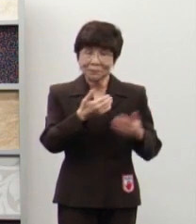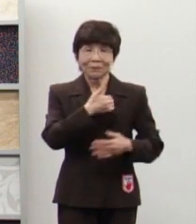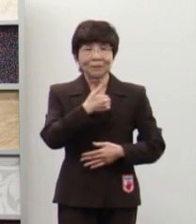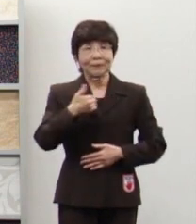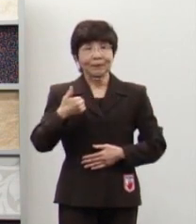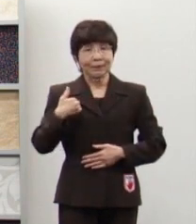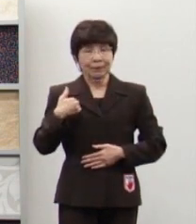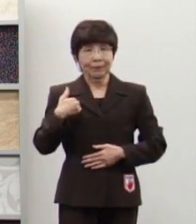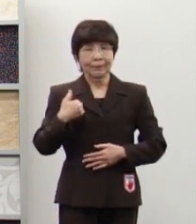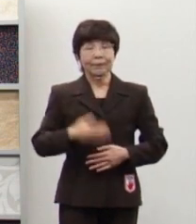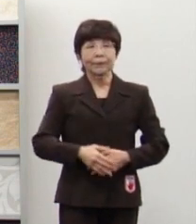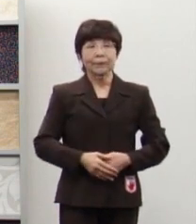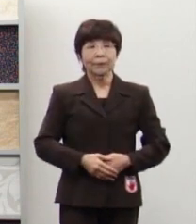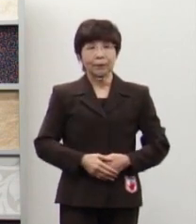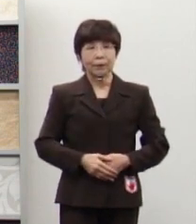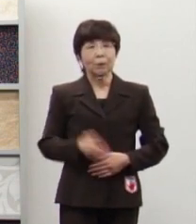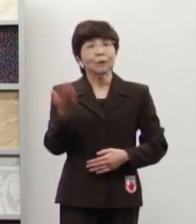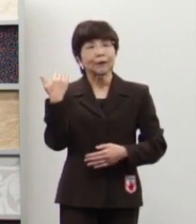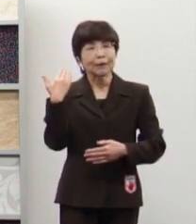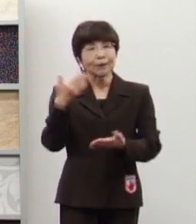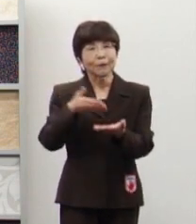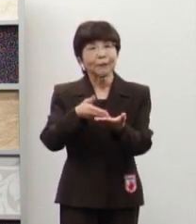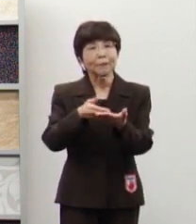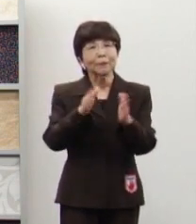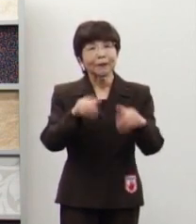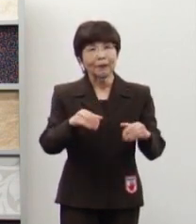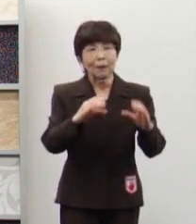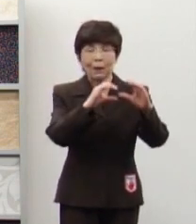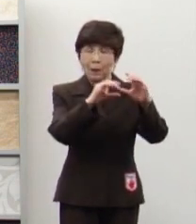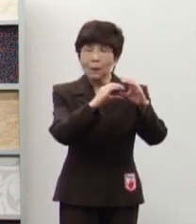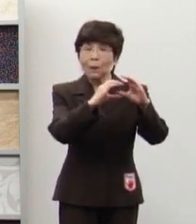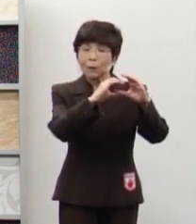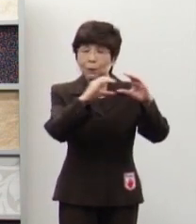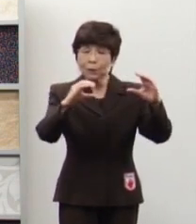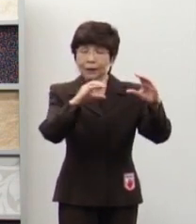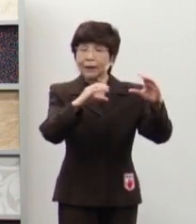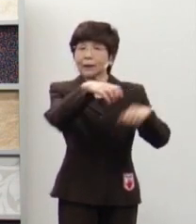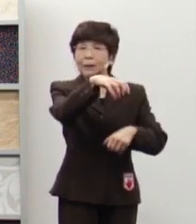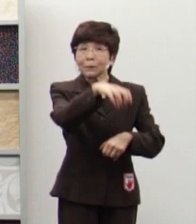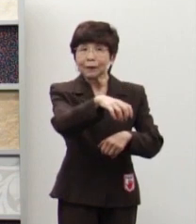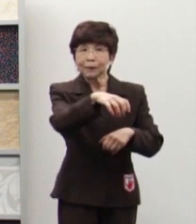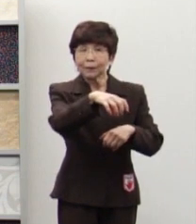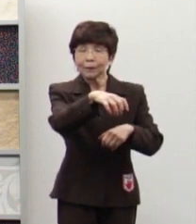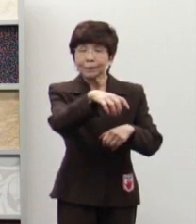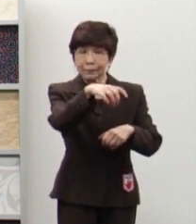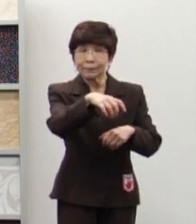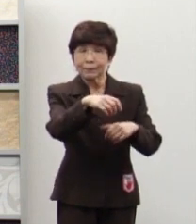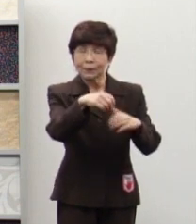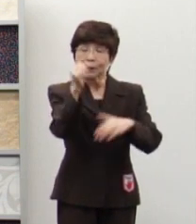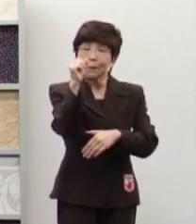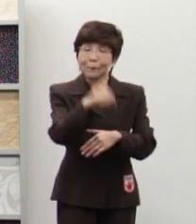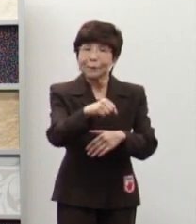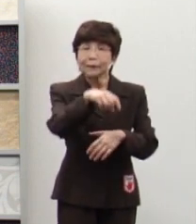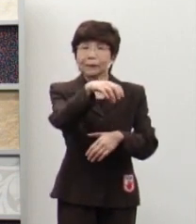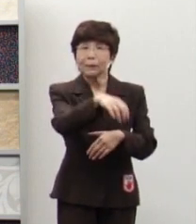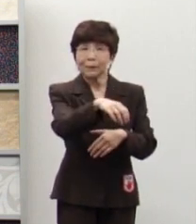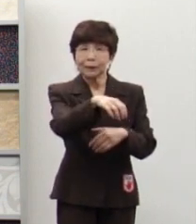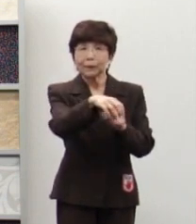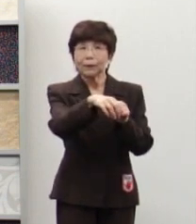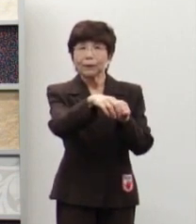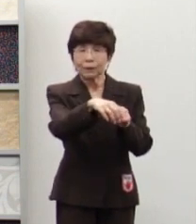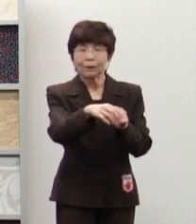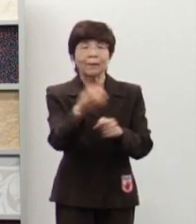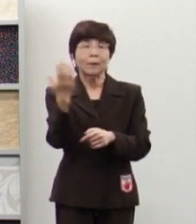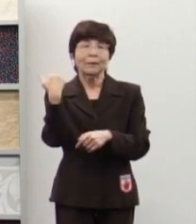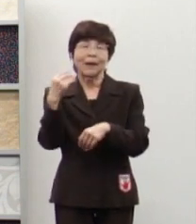ただし、先ほど申し上げました、グリーンパスを活用する場合の会食、など、これらにつきましては、従